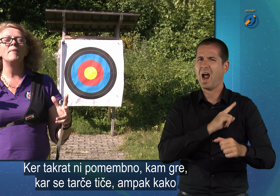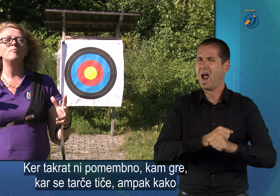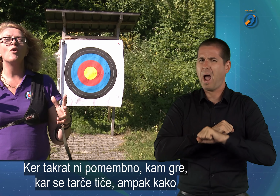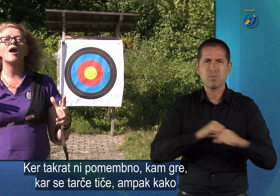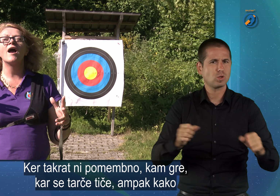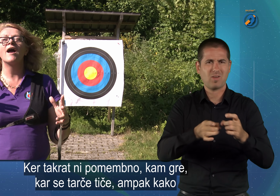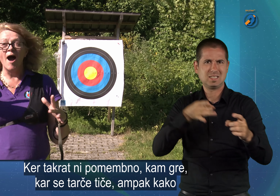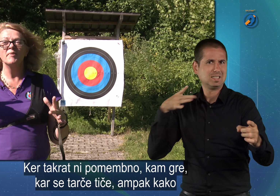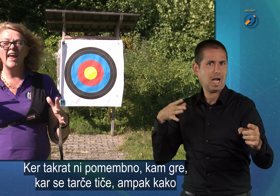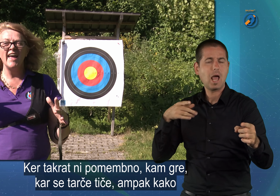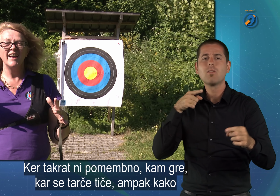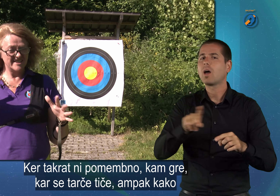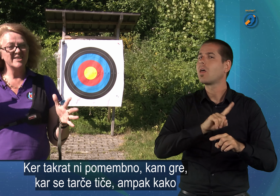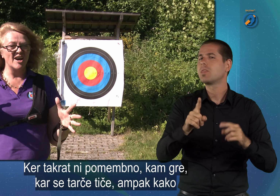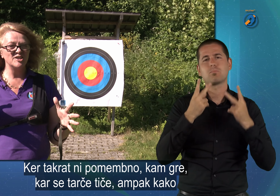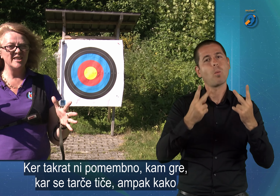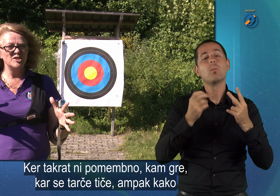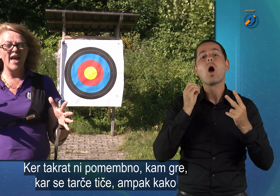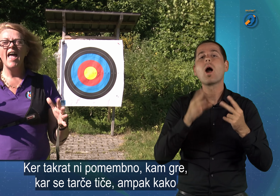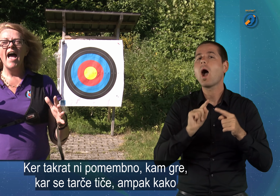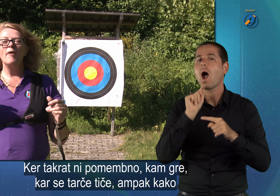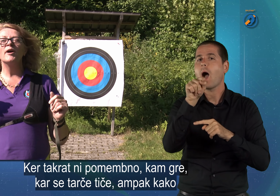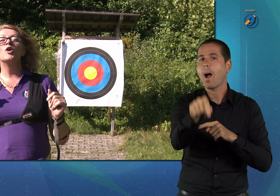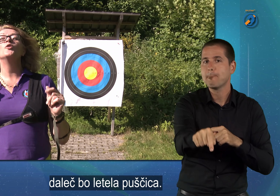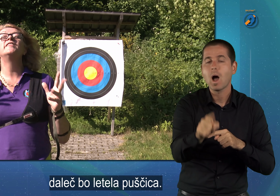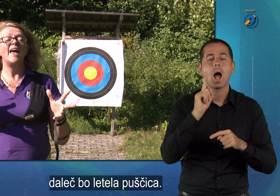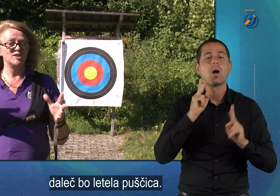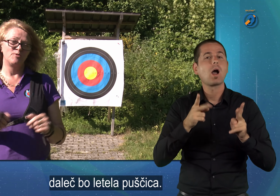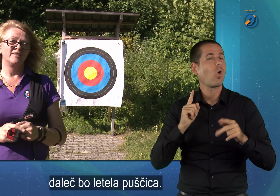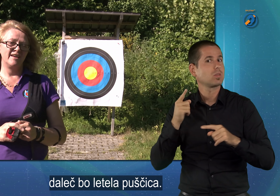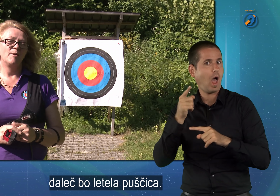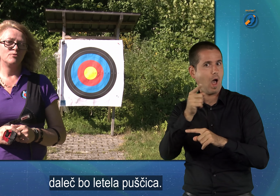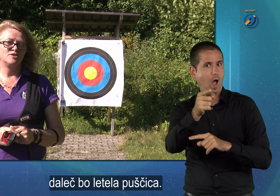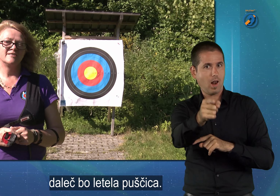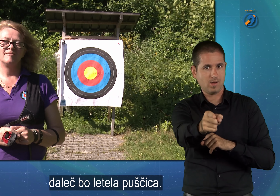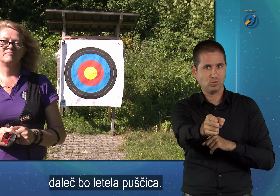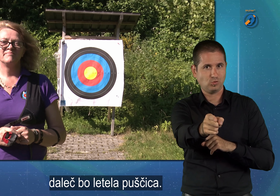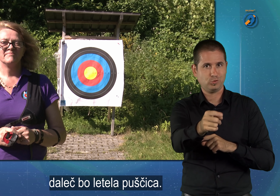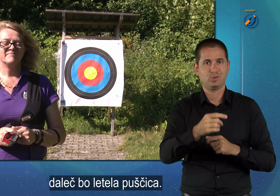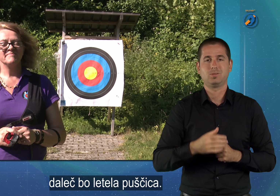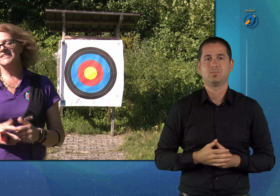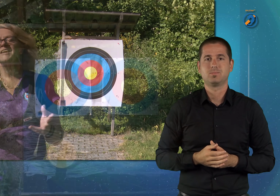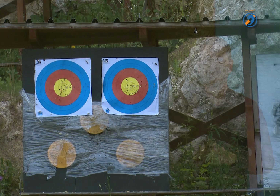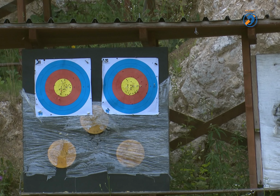ni pomembno, kam gre, kar se tarče tiče, ampak kako daleč bo letela puščica.